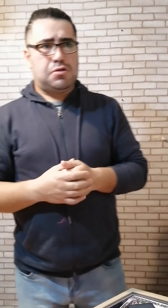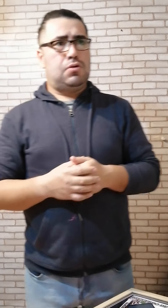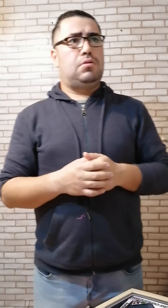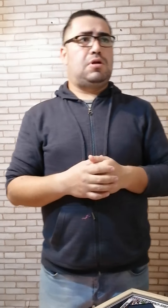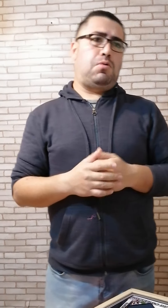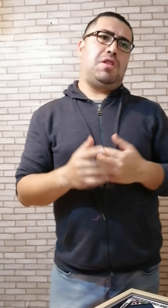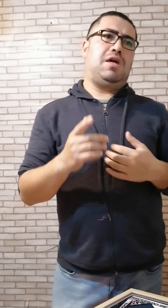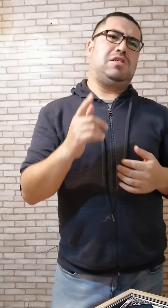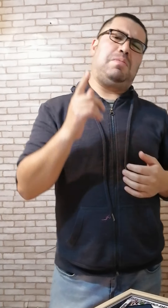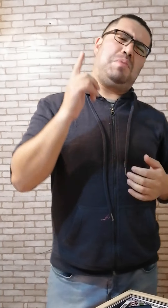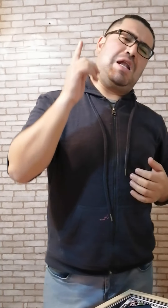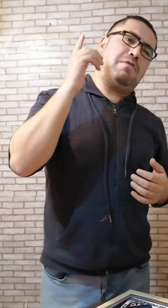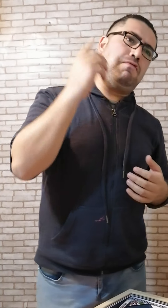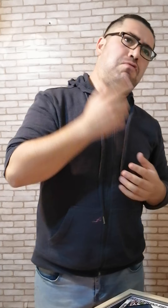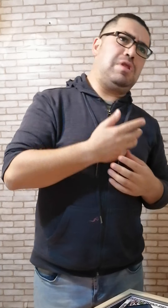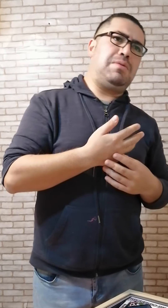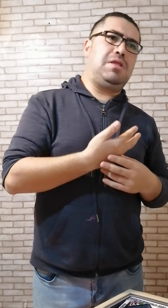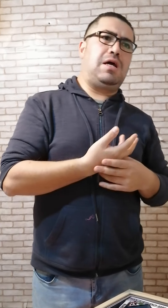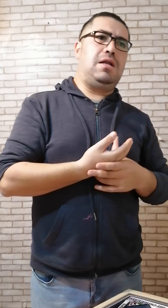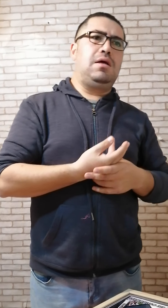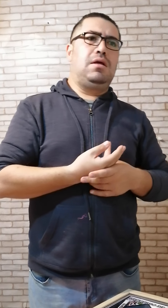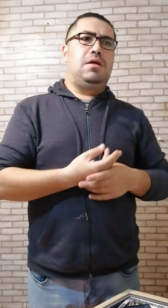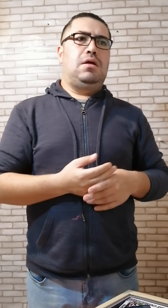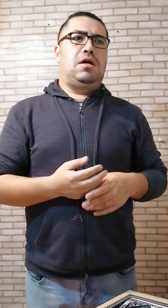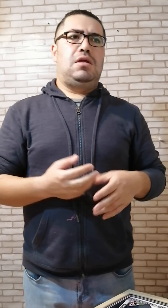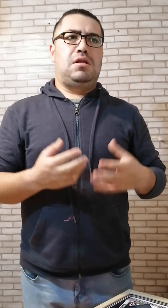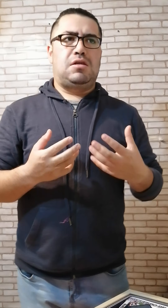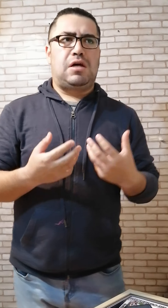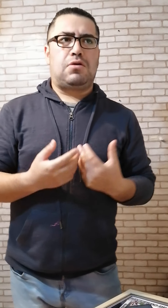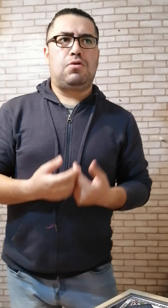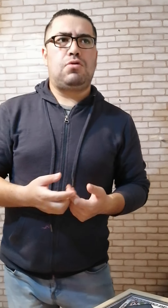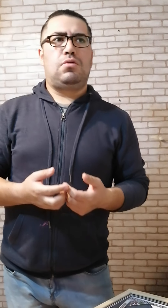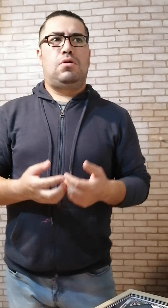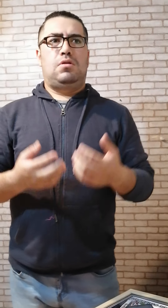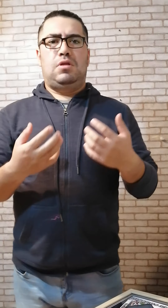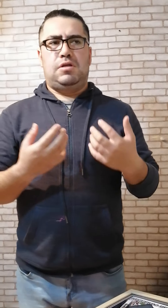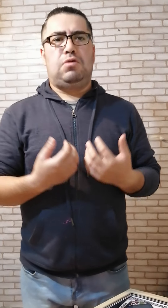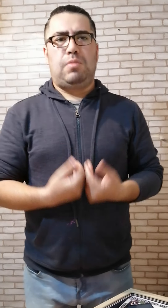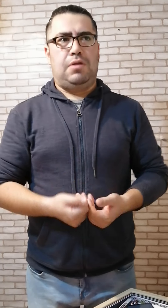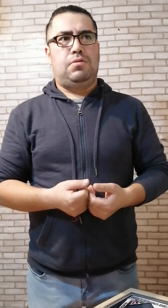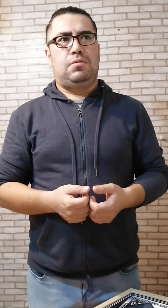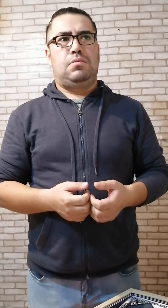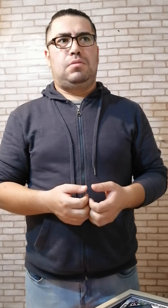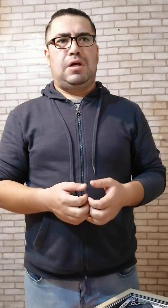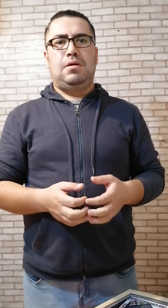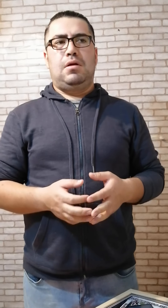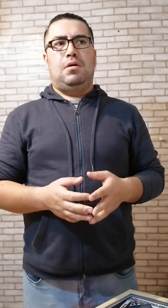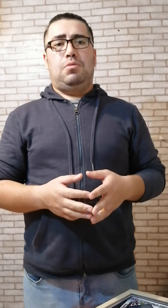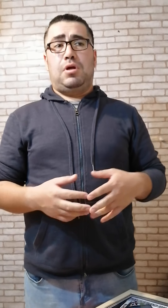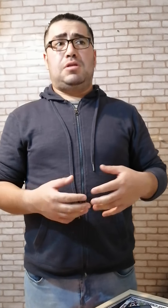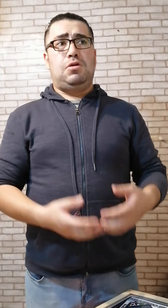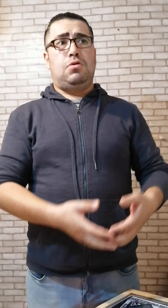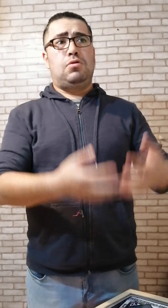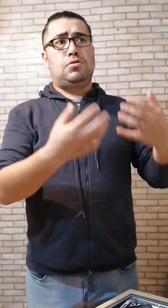recuerden que es el pilar fundamental en el desarrollo del ser humano porque si yo no sé